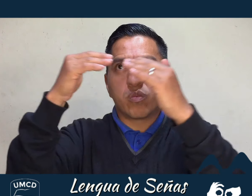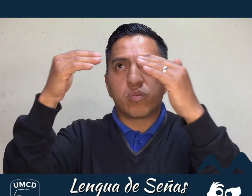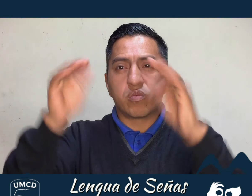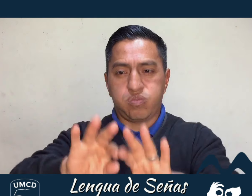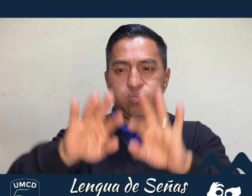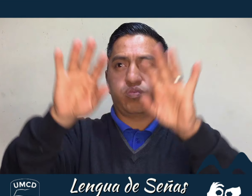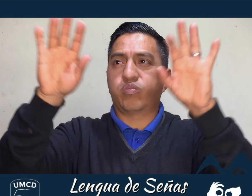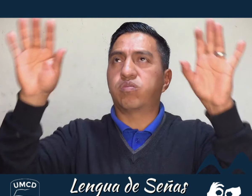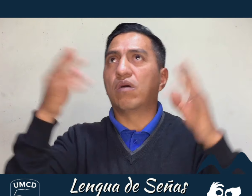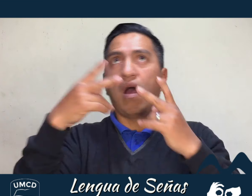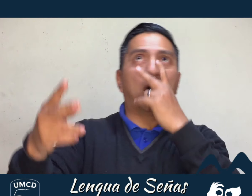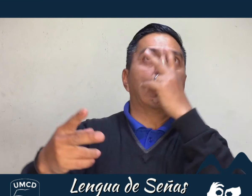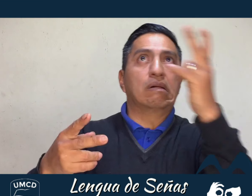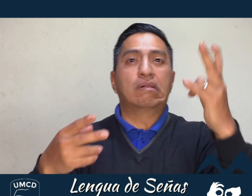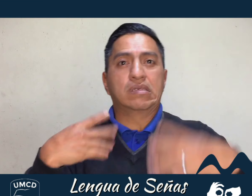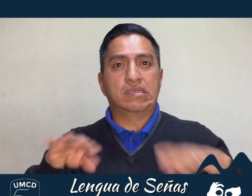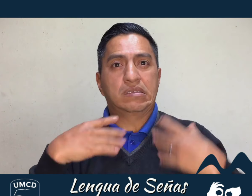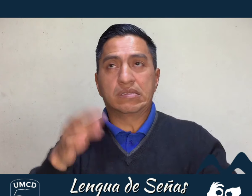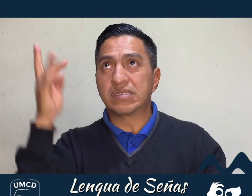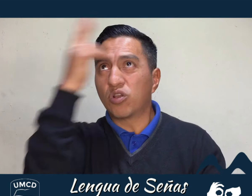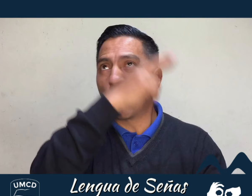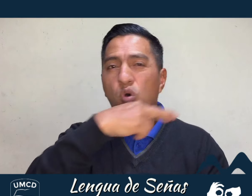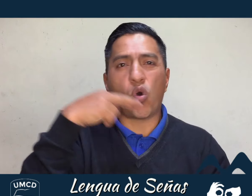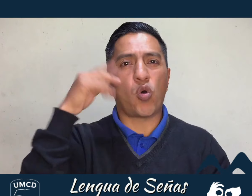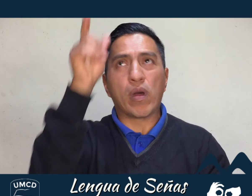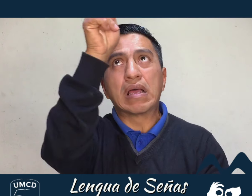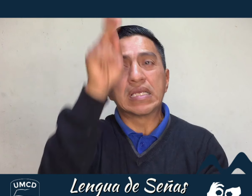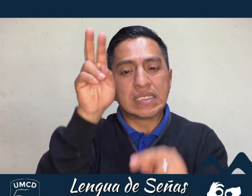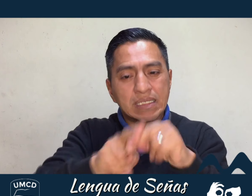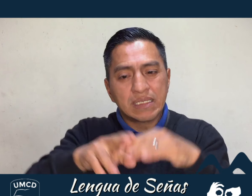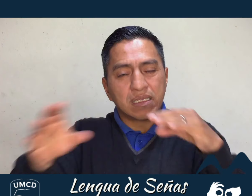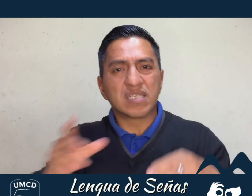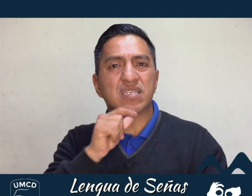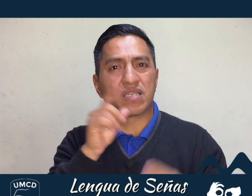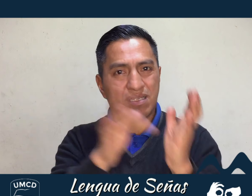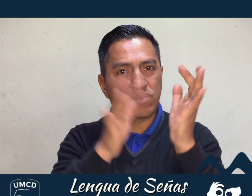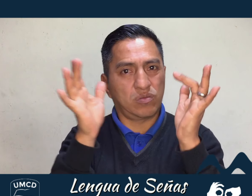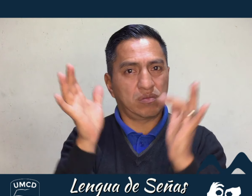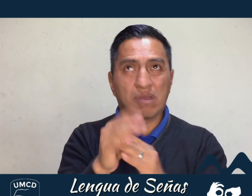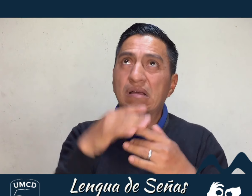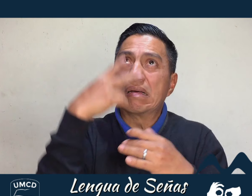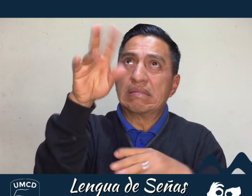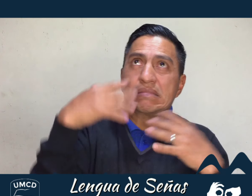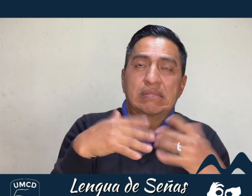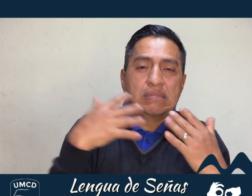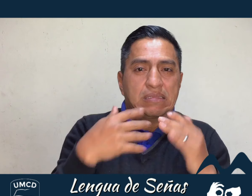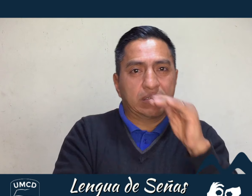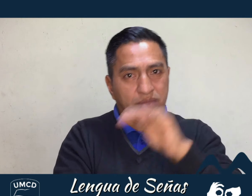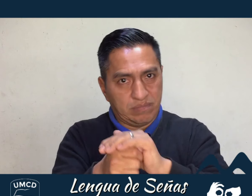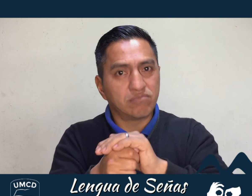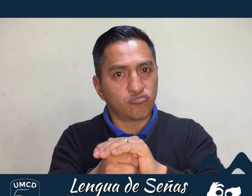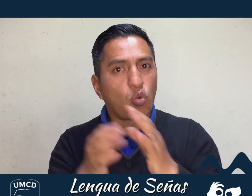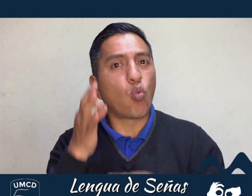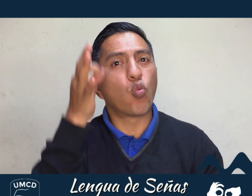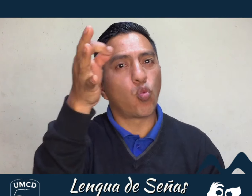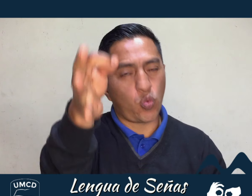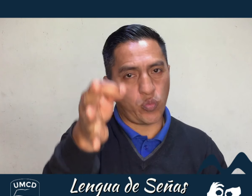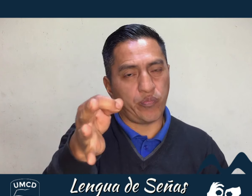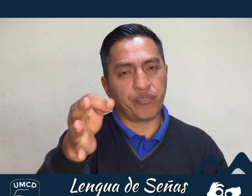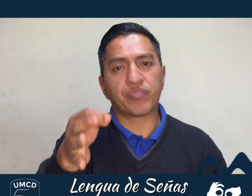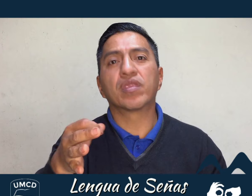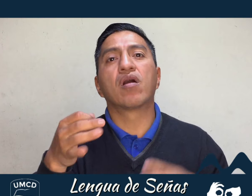los hombres querrán esconderse del rostro de aquel que está sentado en el